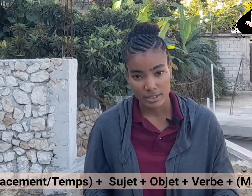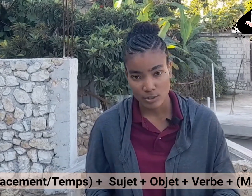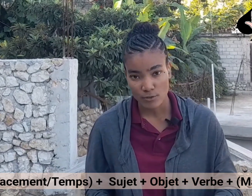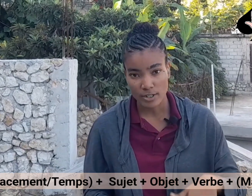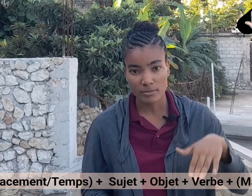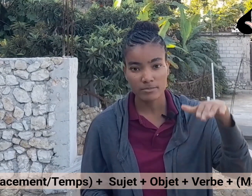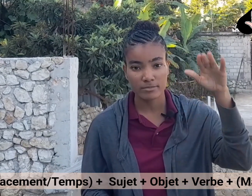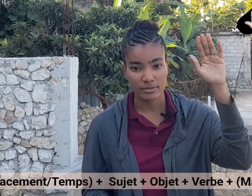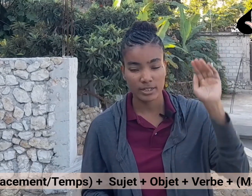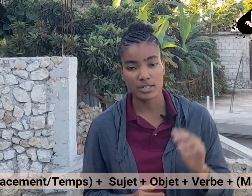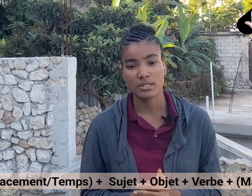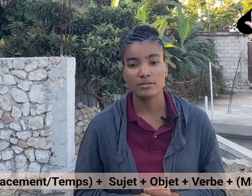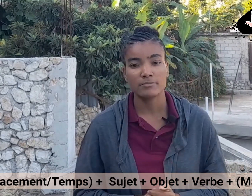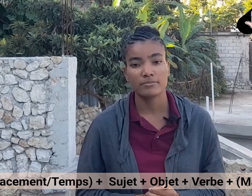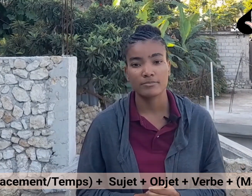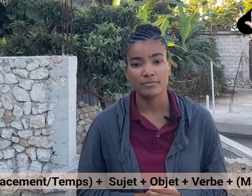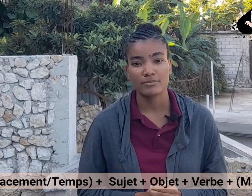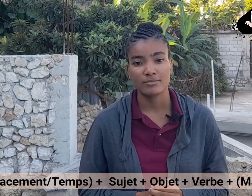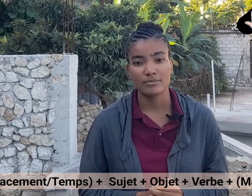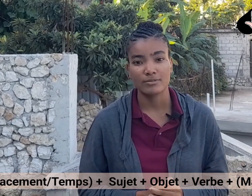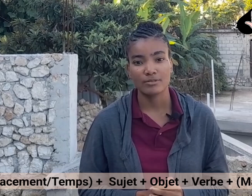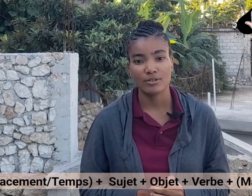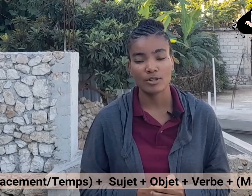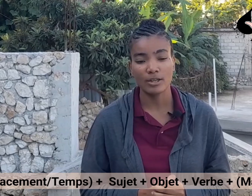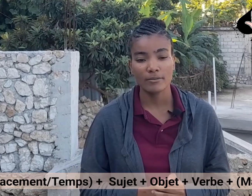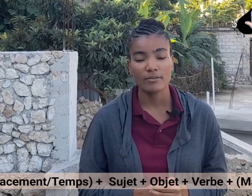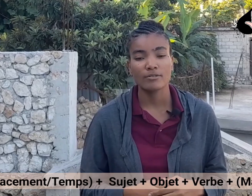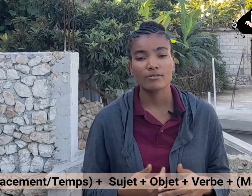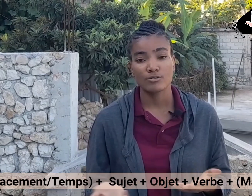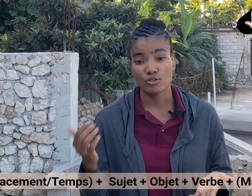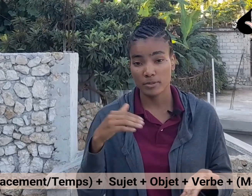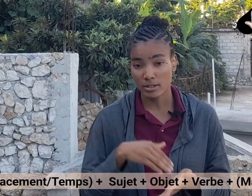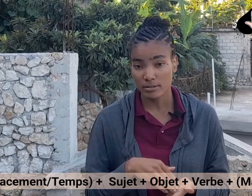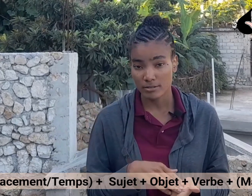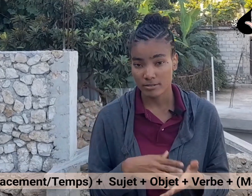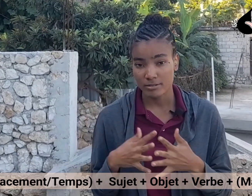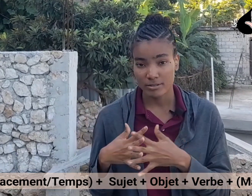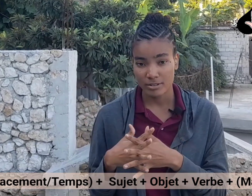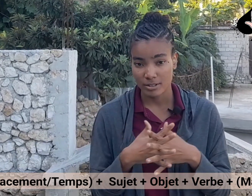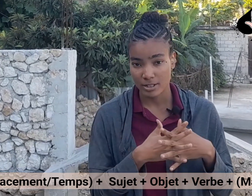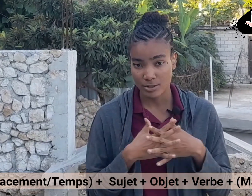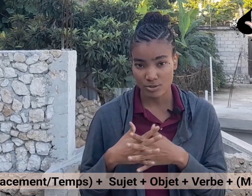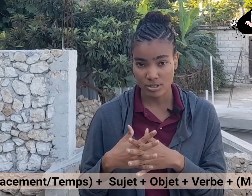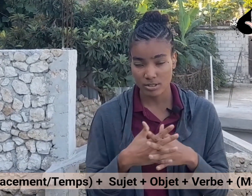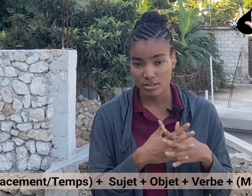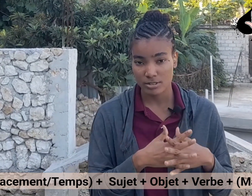Le verbe, grandir. OK? Je reprends. États-Unis.